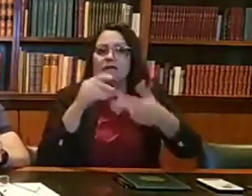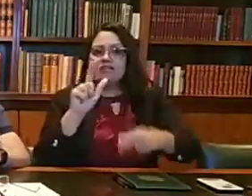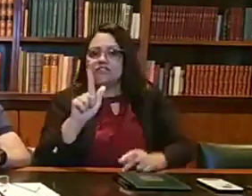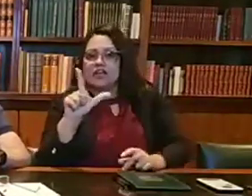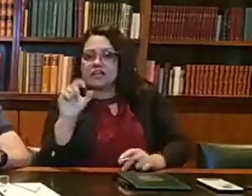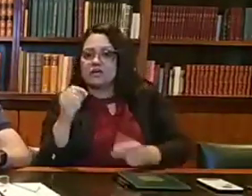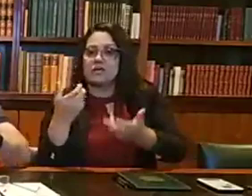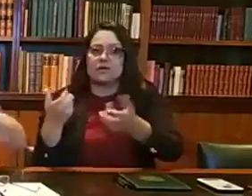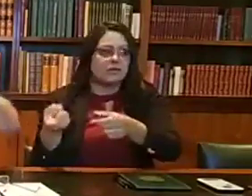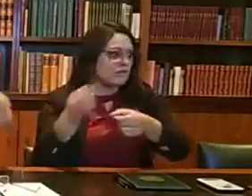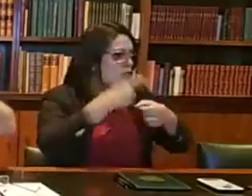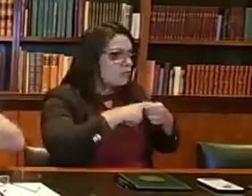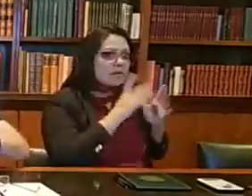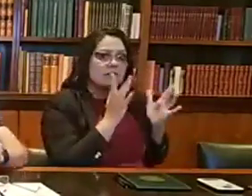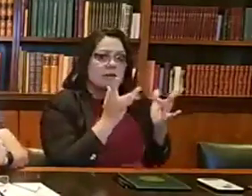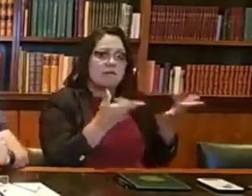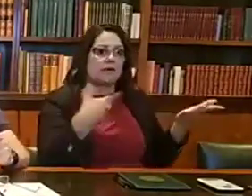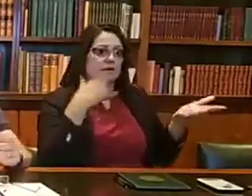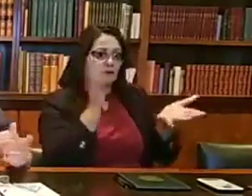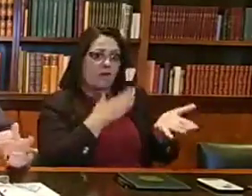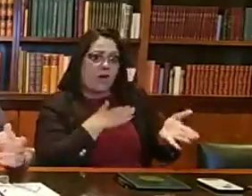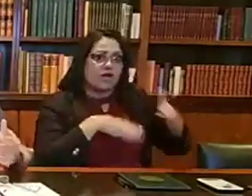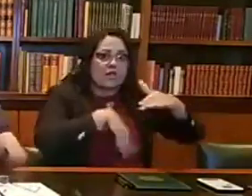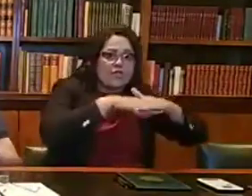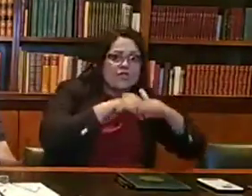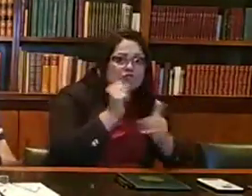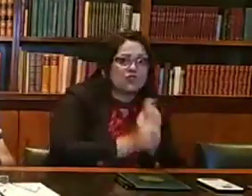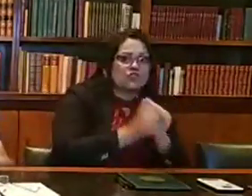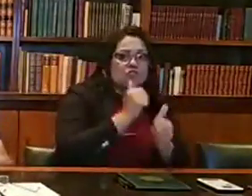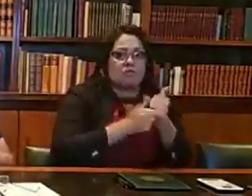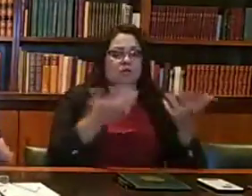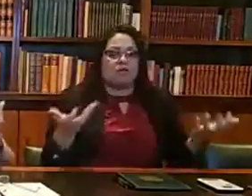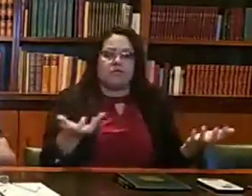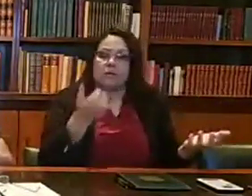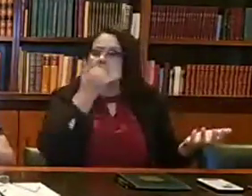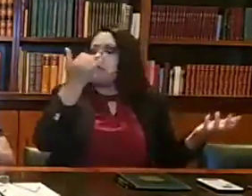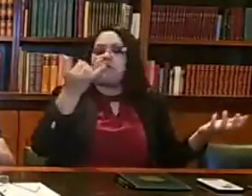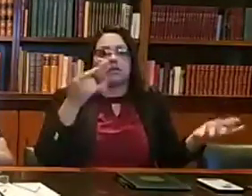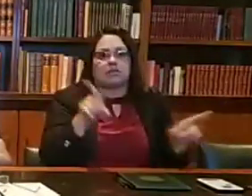no estádio ver teu time de futebol fim de semana, e de repente cumprindo uma missão